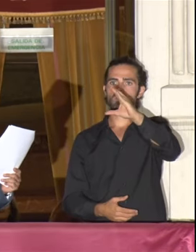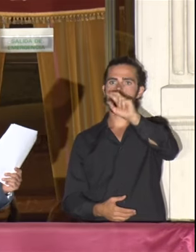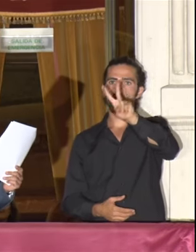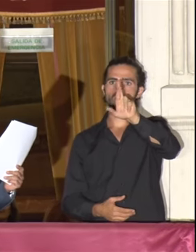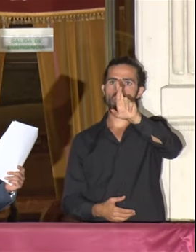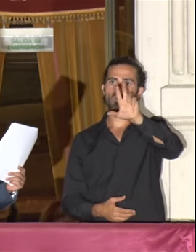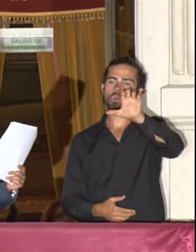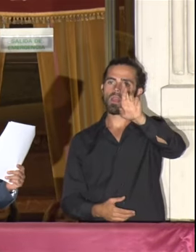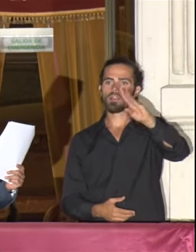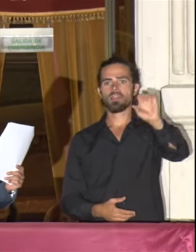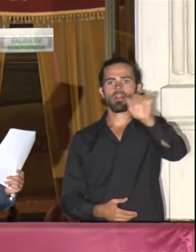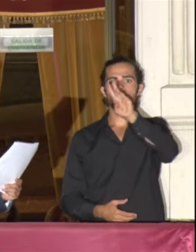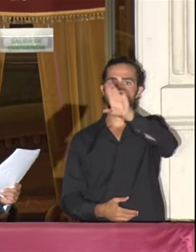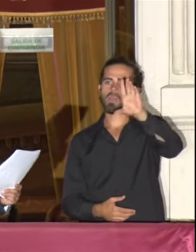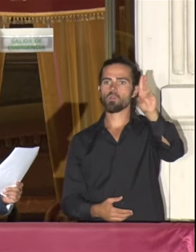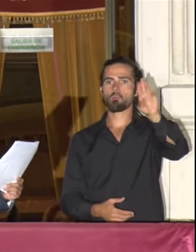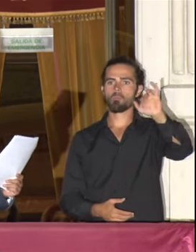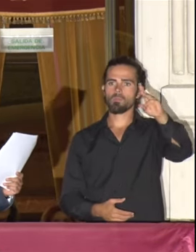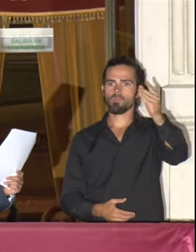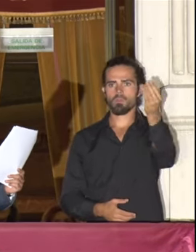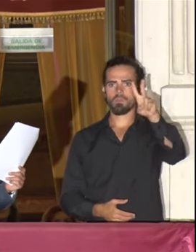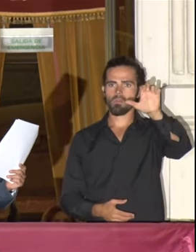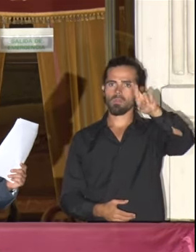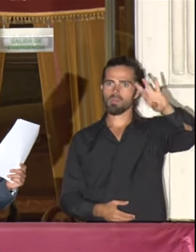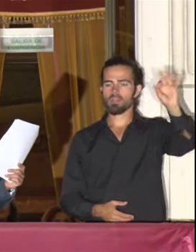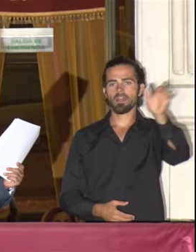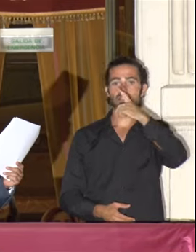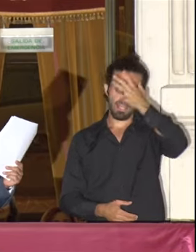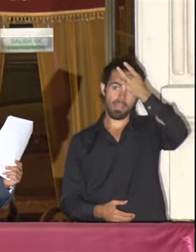Iniesta, Joaquín Reyes y el equipo de Muchachada Nuit,